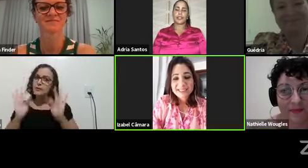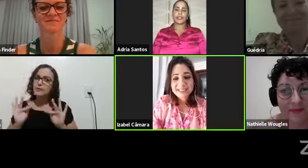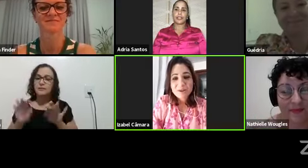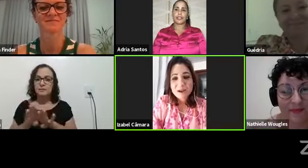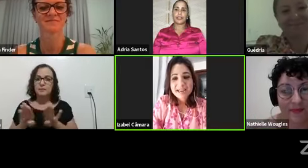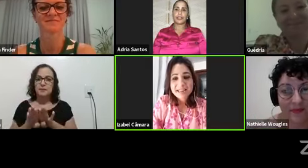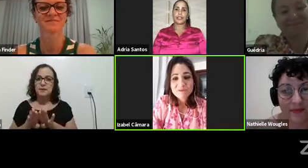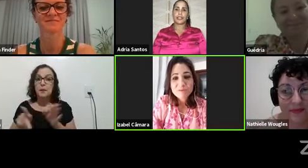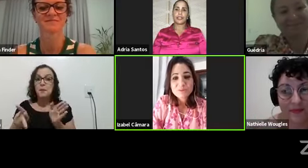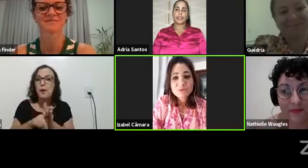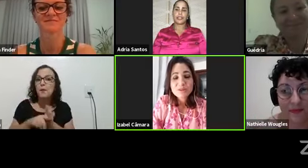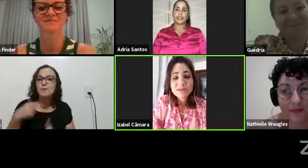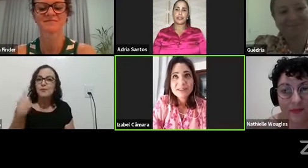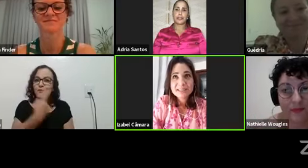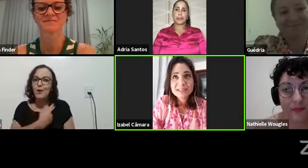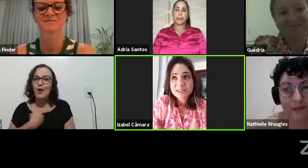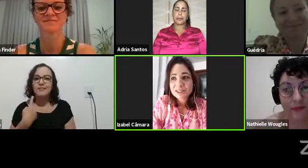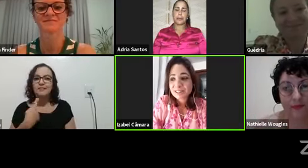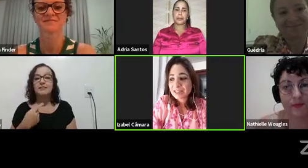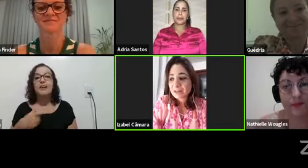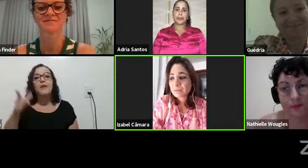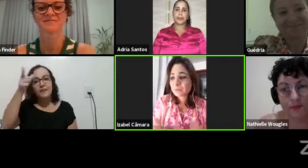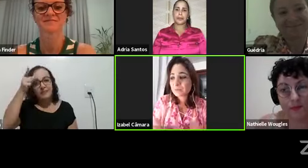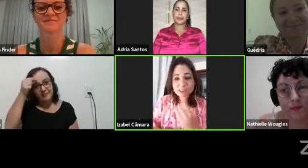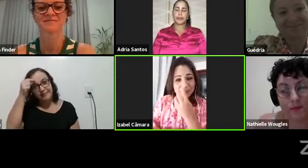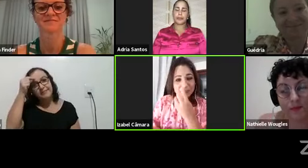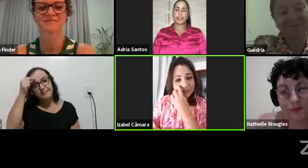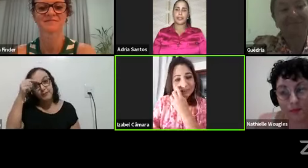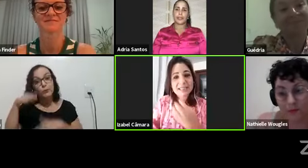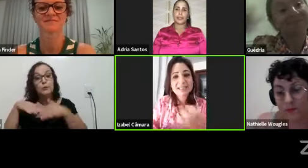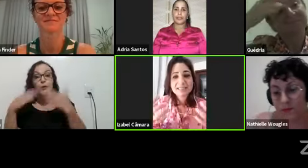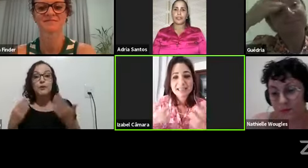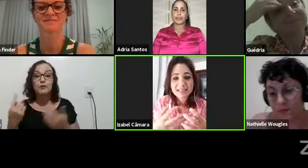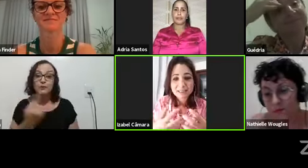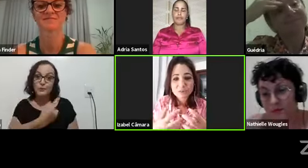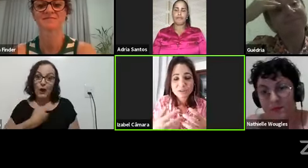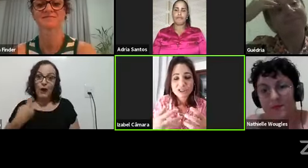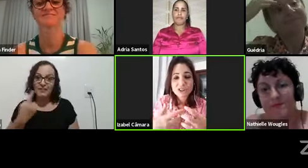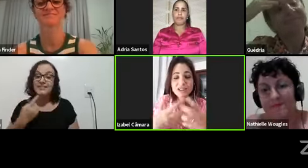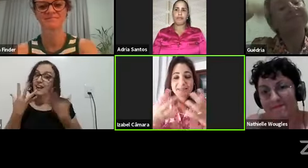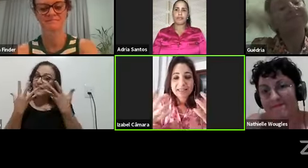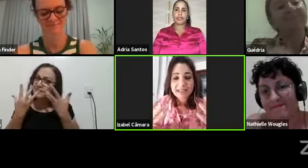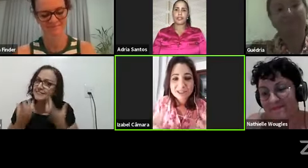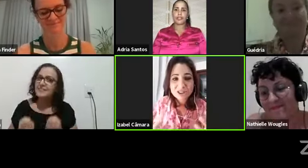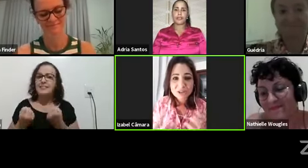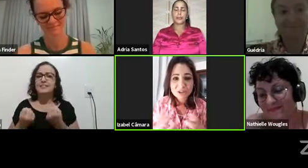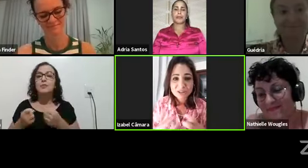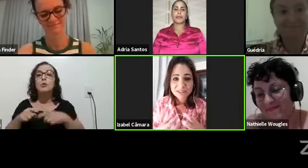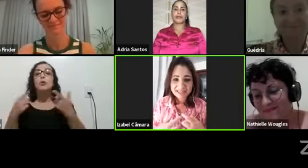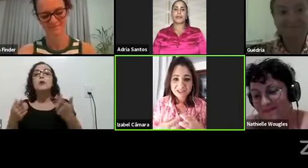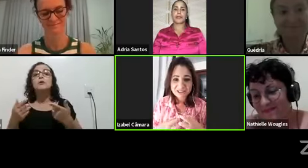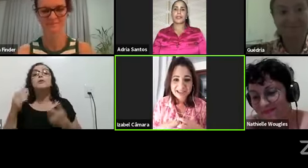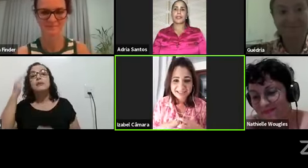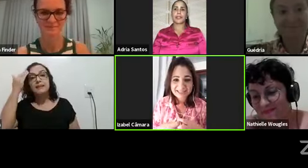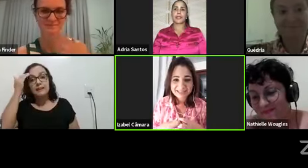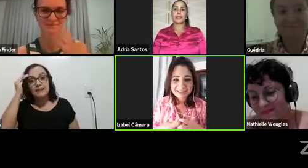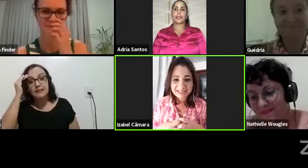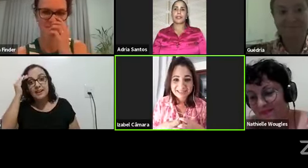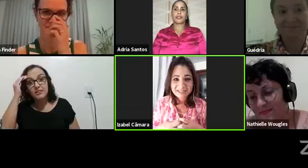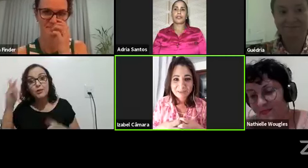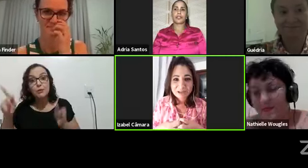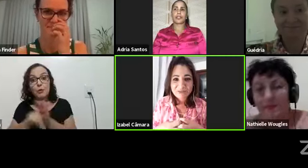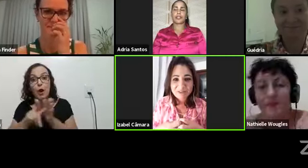Acho que é um alívio muito grande, né? Quando a gente se aceita, quando a gente entende a nossa